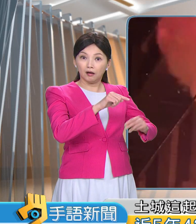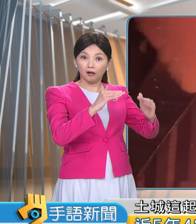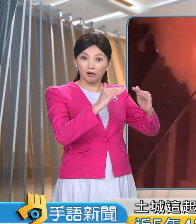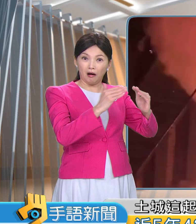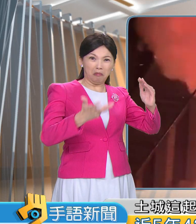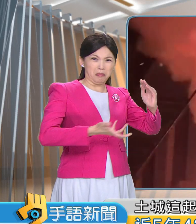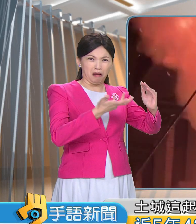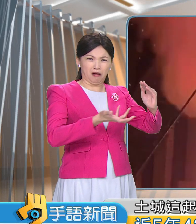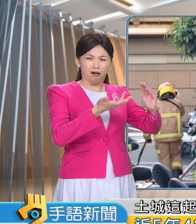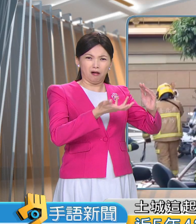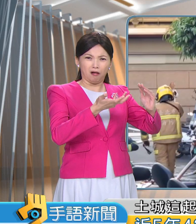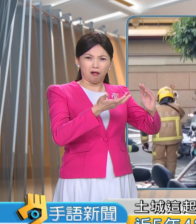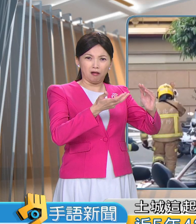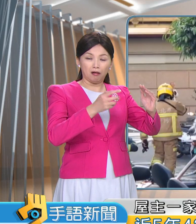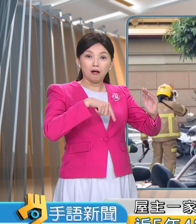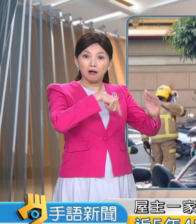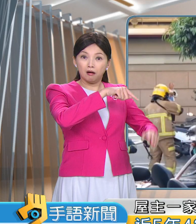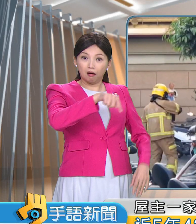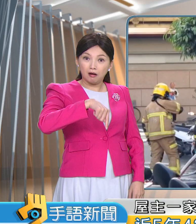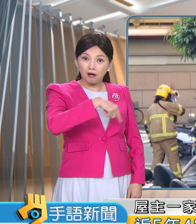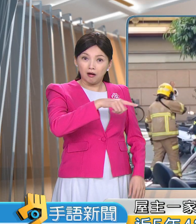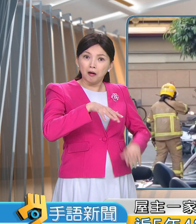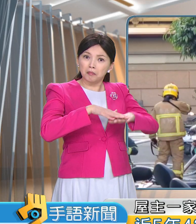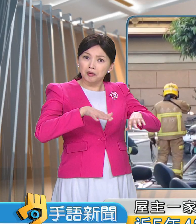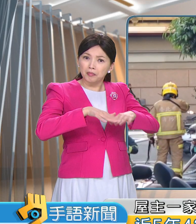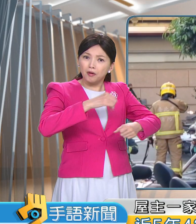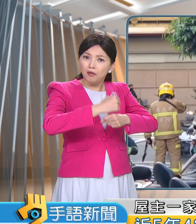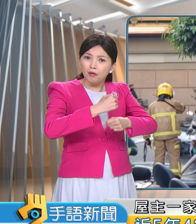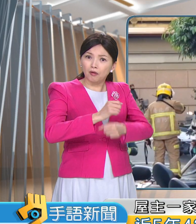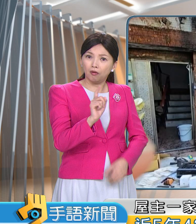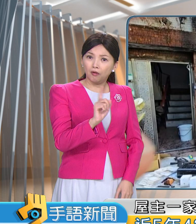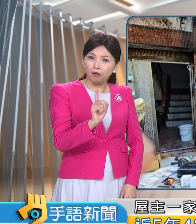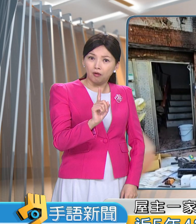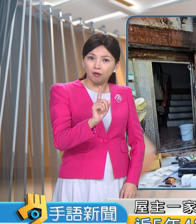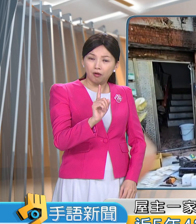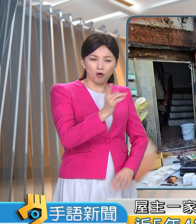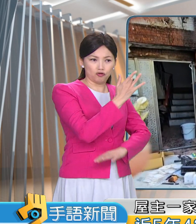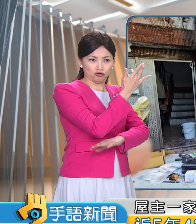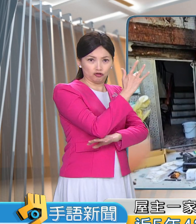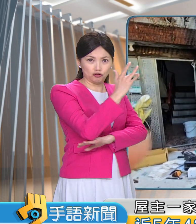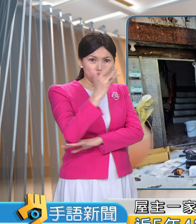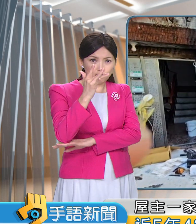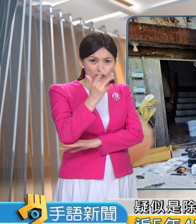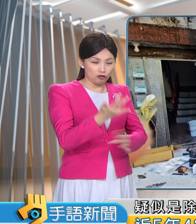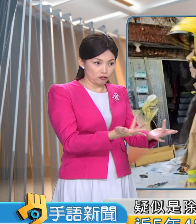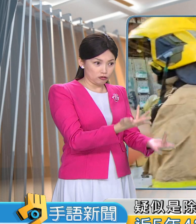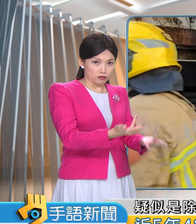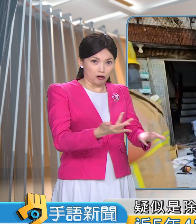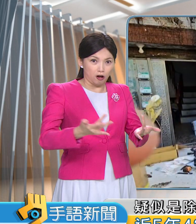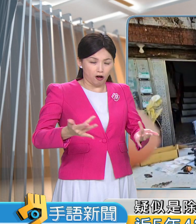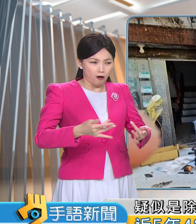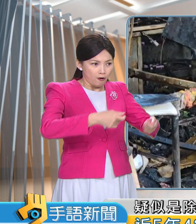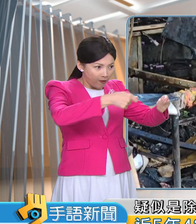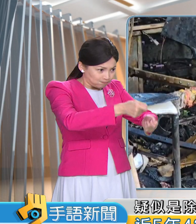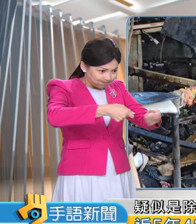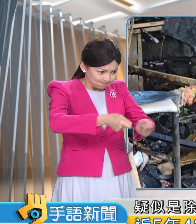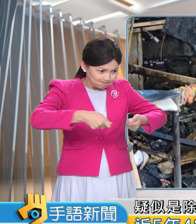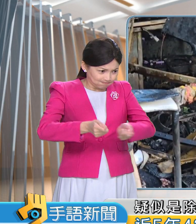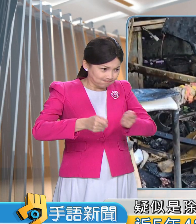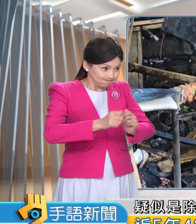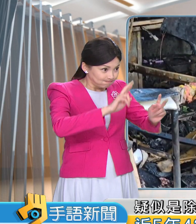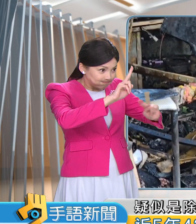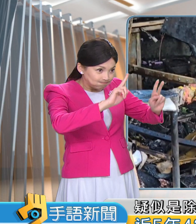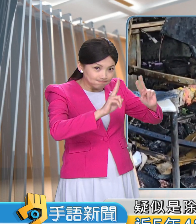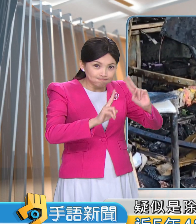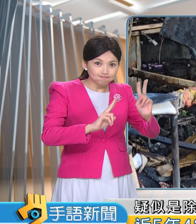土城这起大火，屋主一家从事园艺工作，疑似是除草用氯